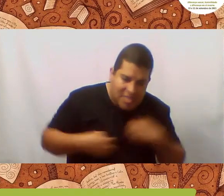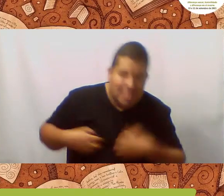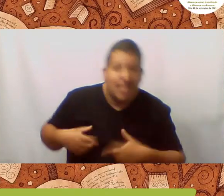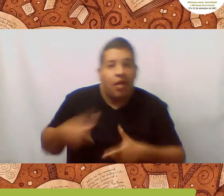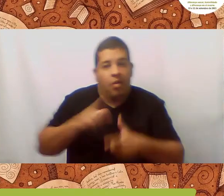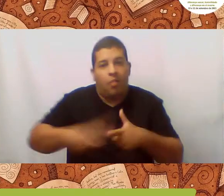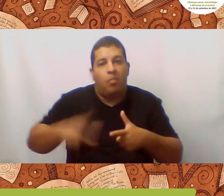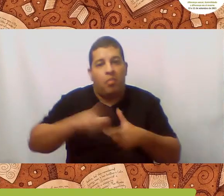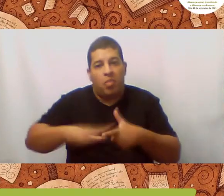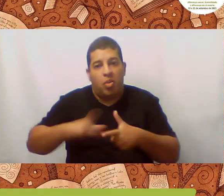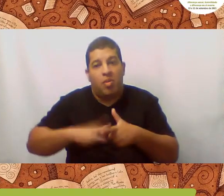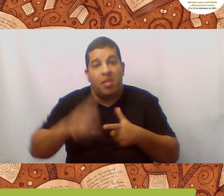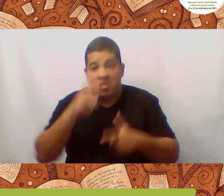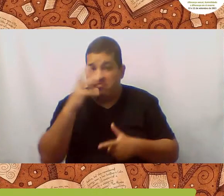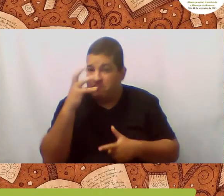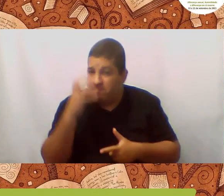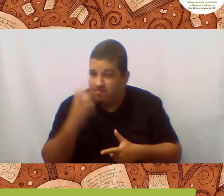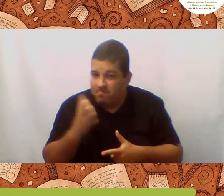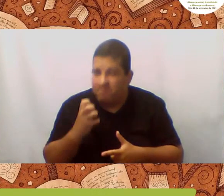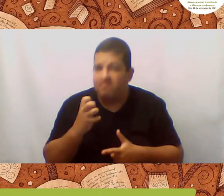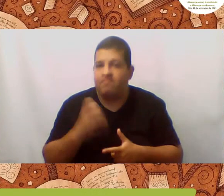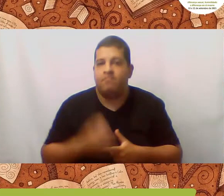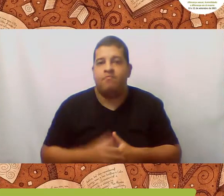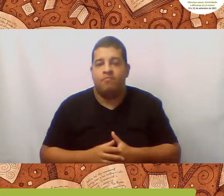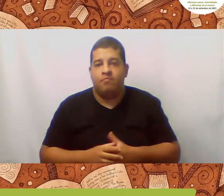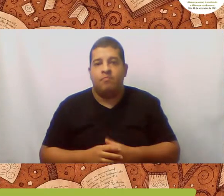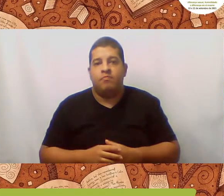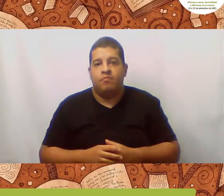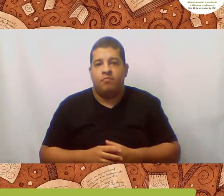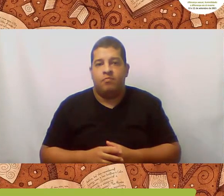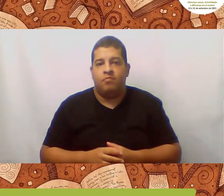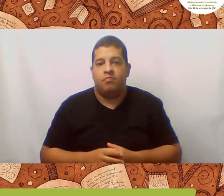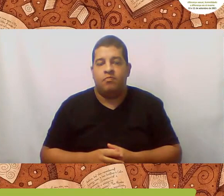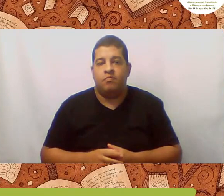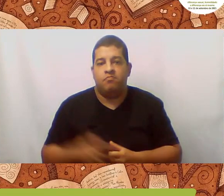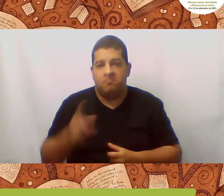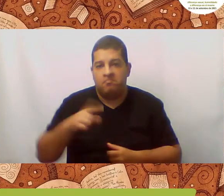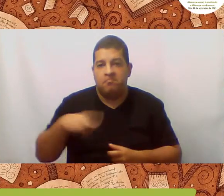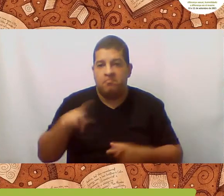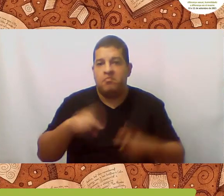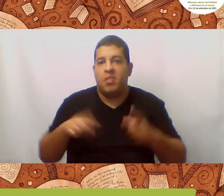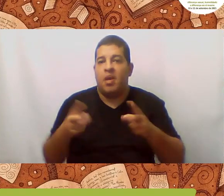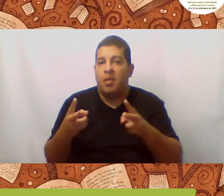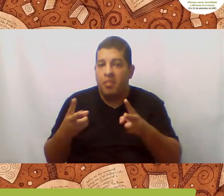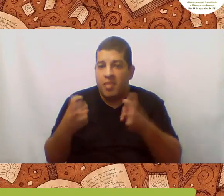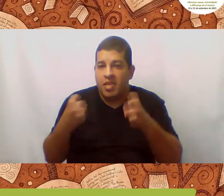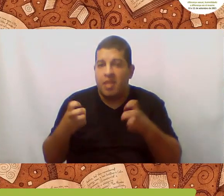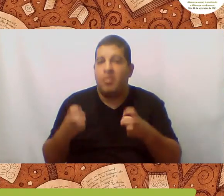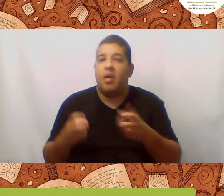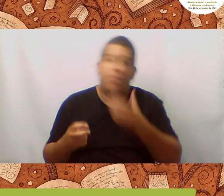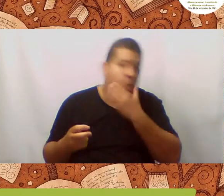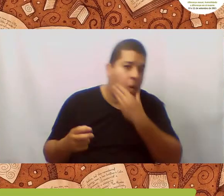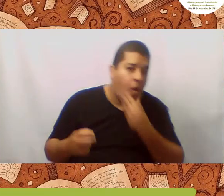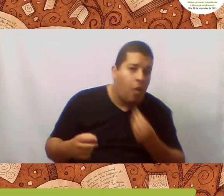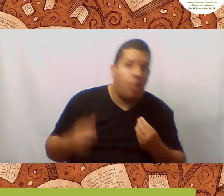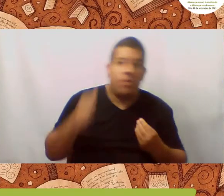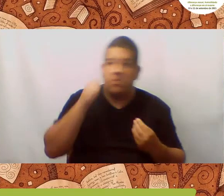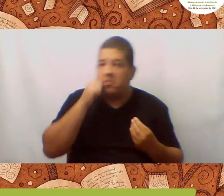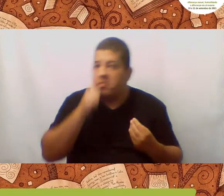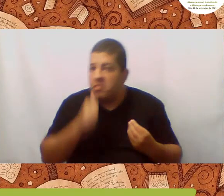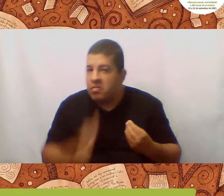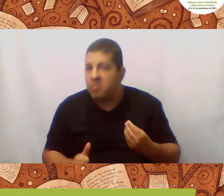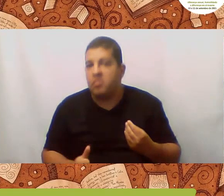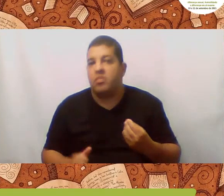face a esse quadro, né, a esse fundo comum aos homens e às mulheres, né, que a